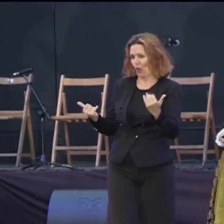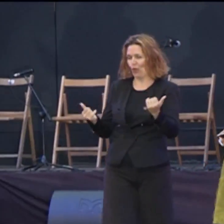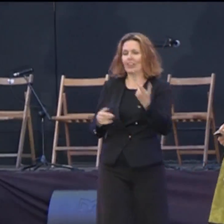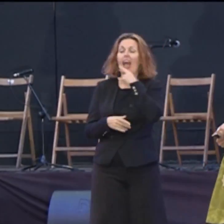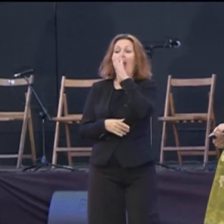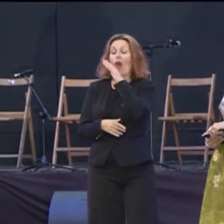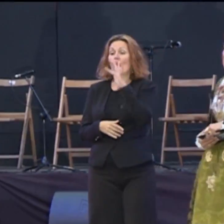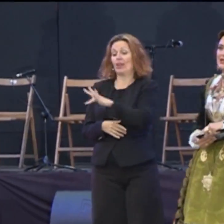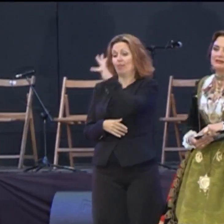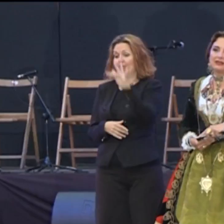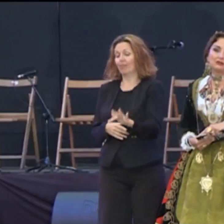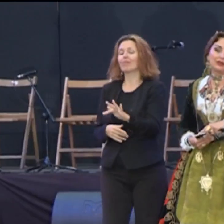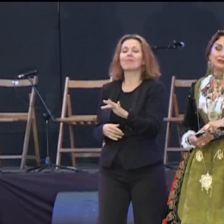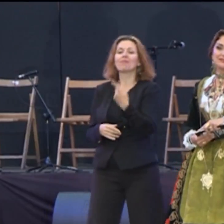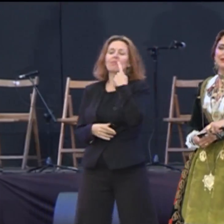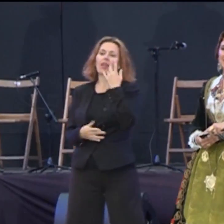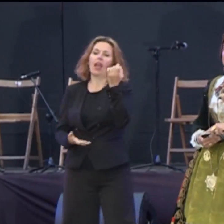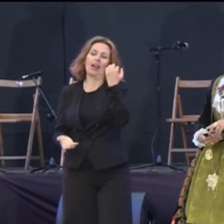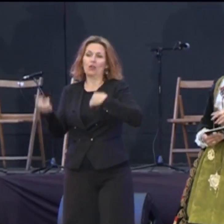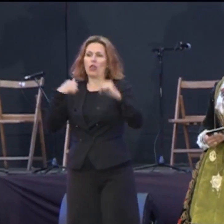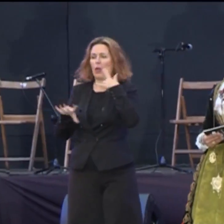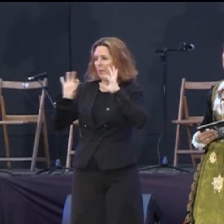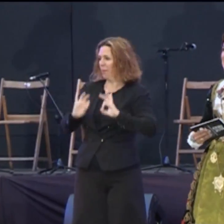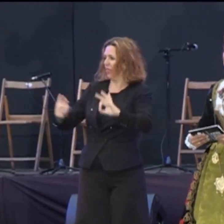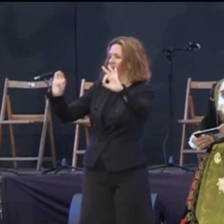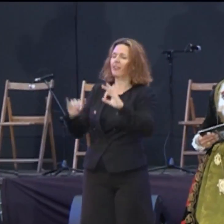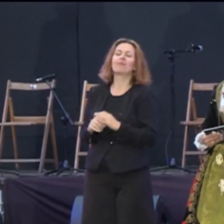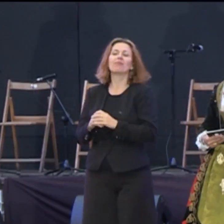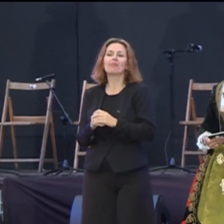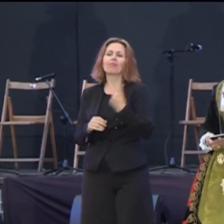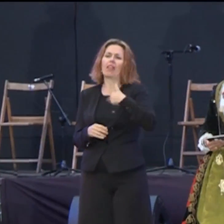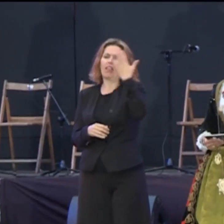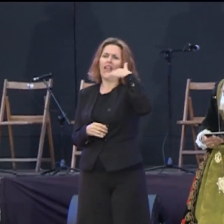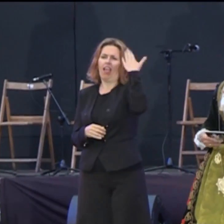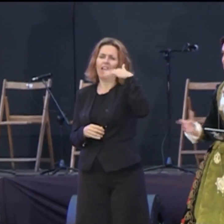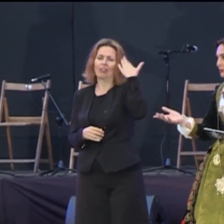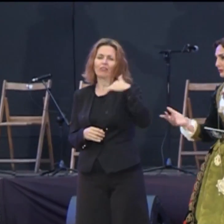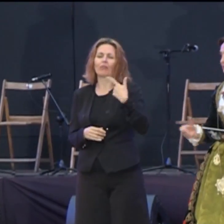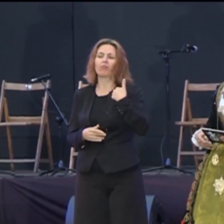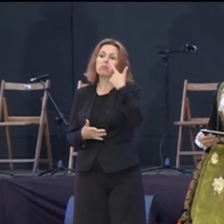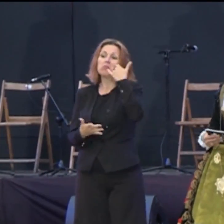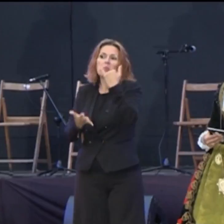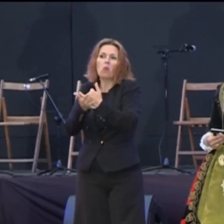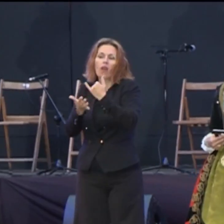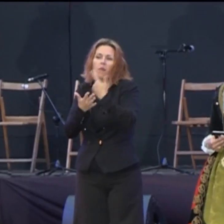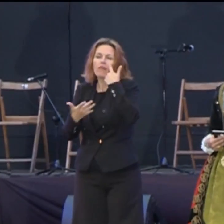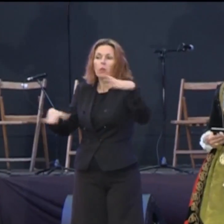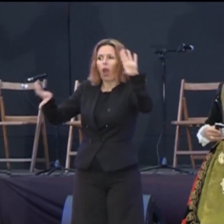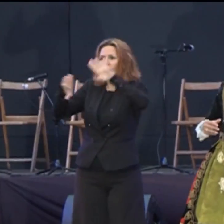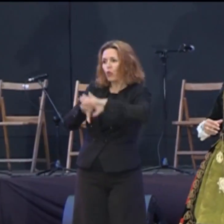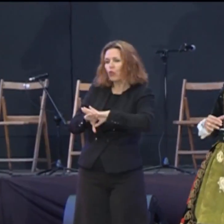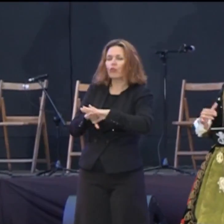paso a una actuación especial. Hace ya algunos años probamos a ver si por la